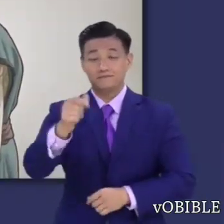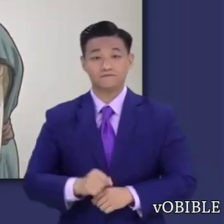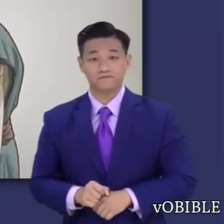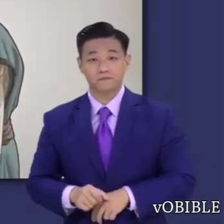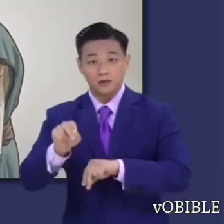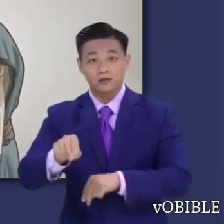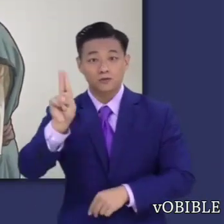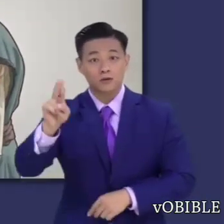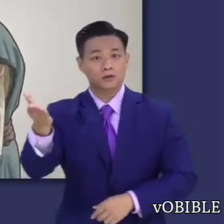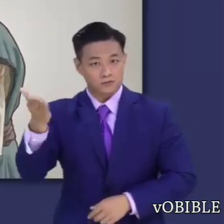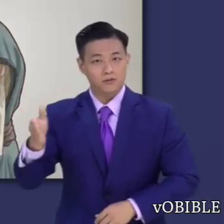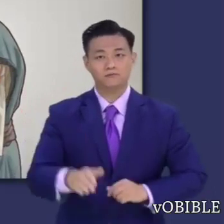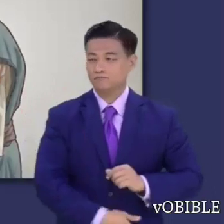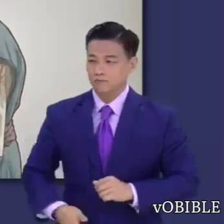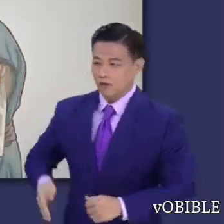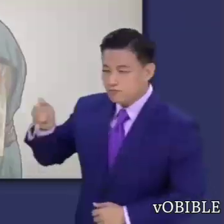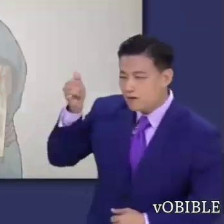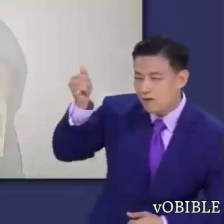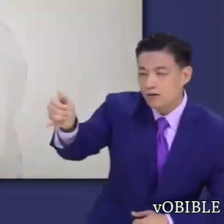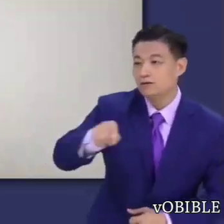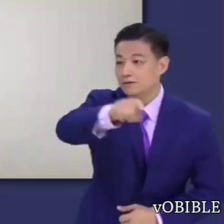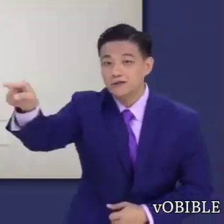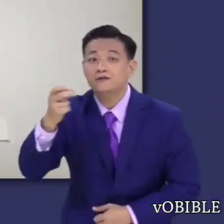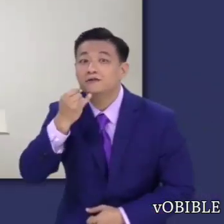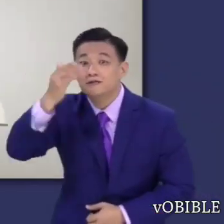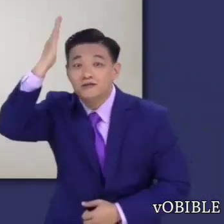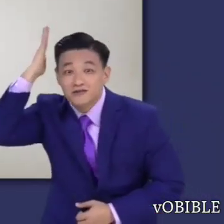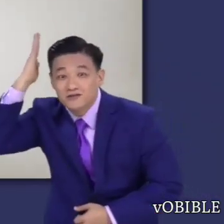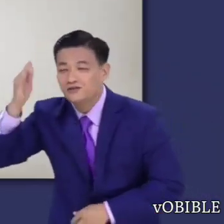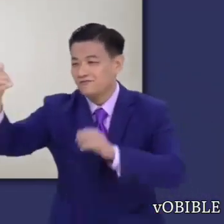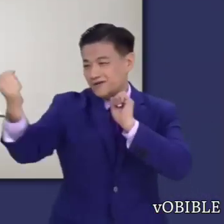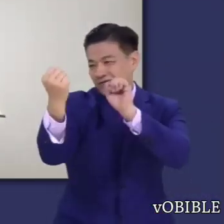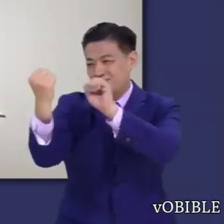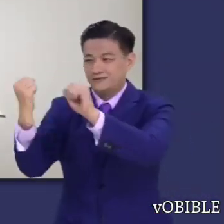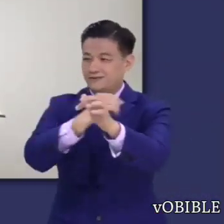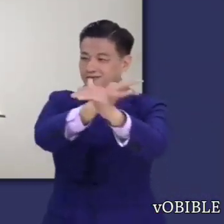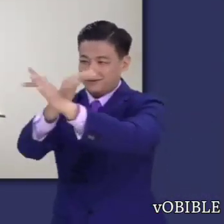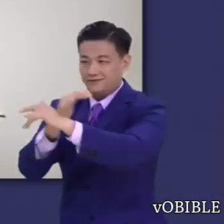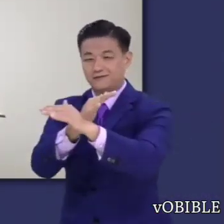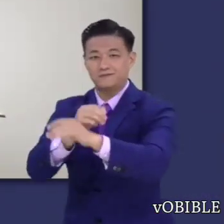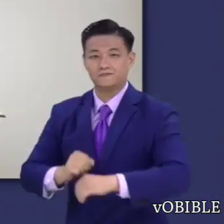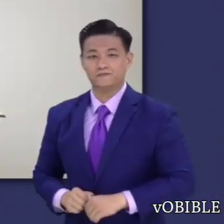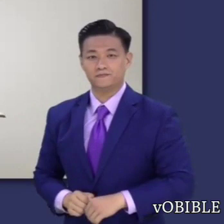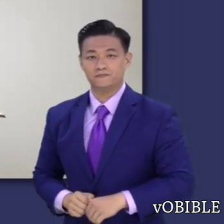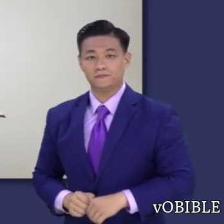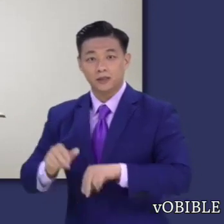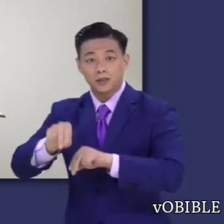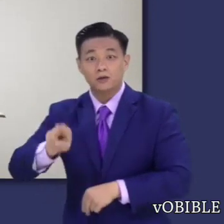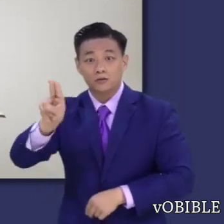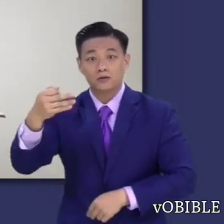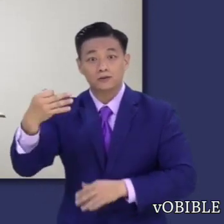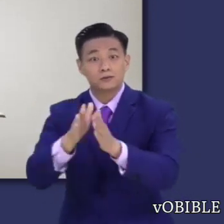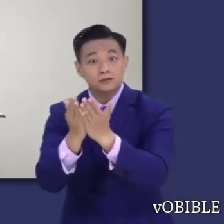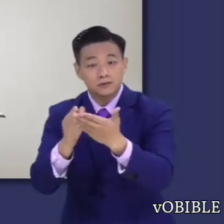跟弟兄们面对面交谈。你读约翰三书时请留意，基